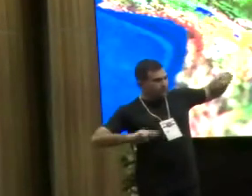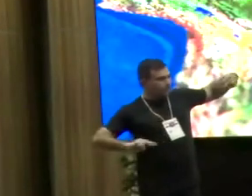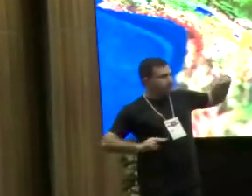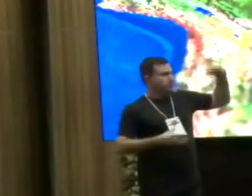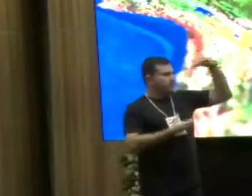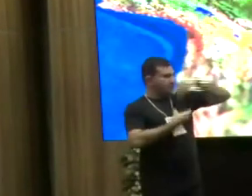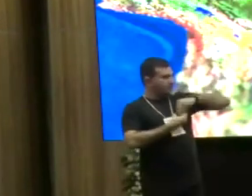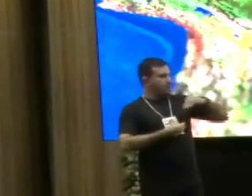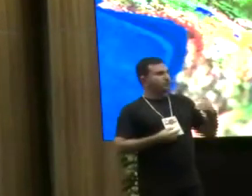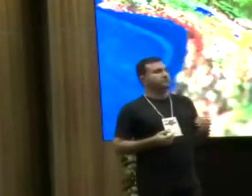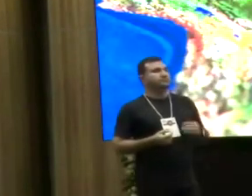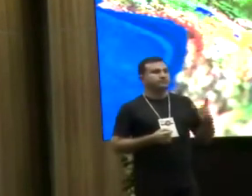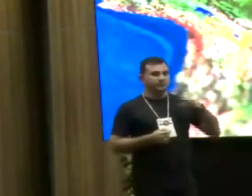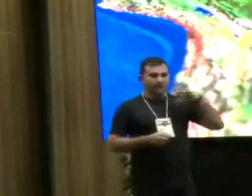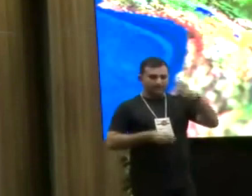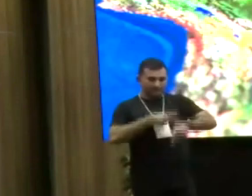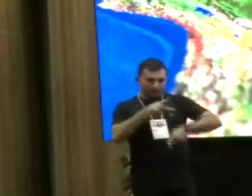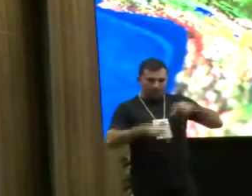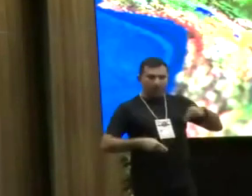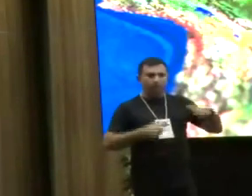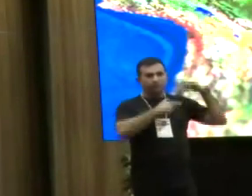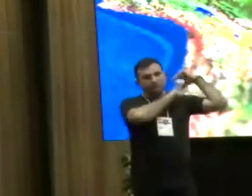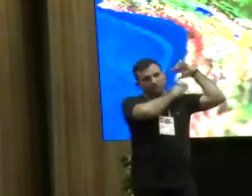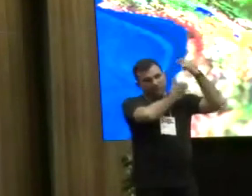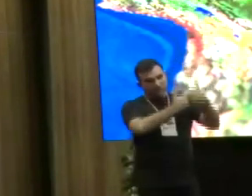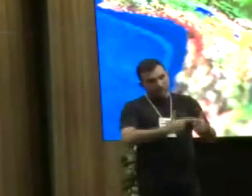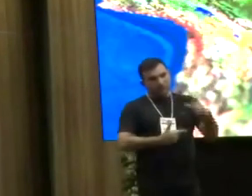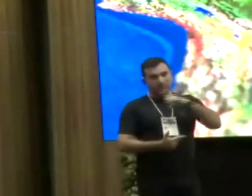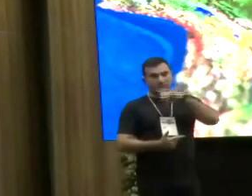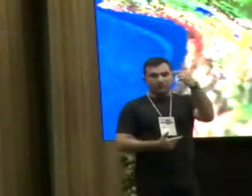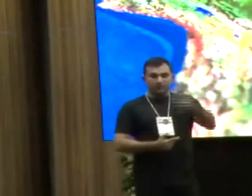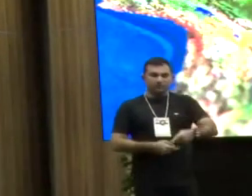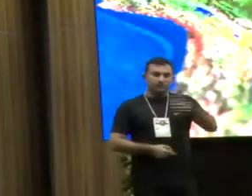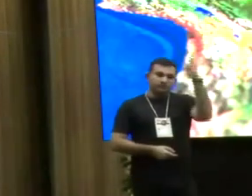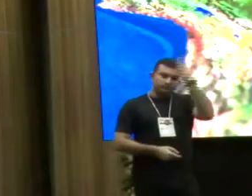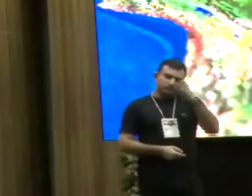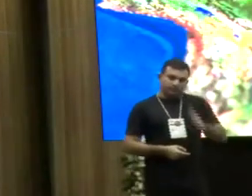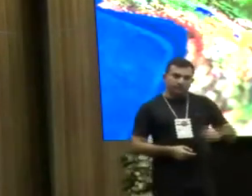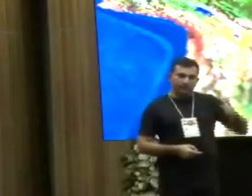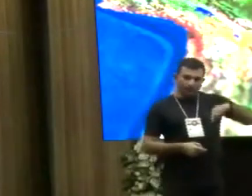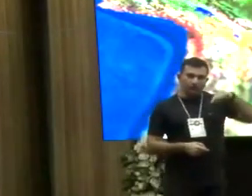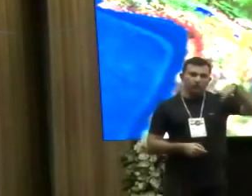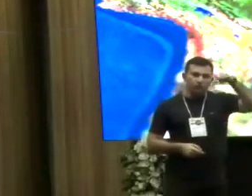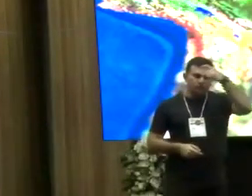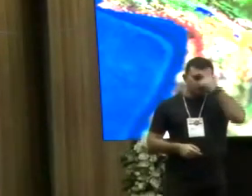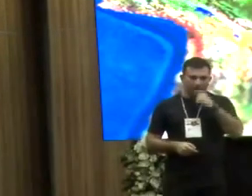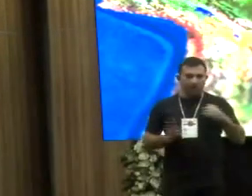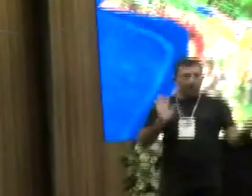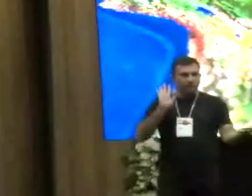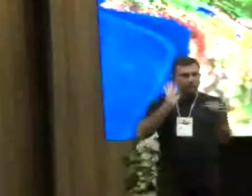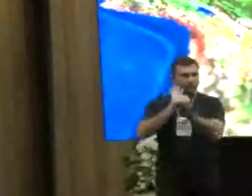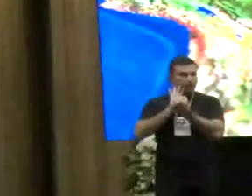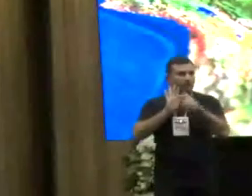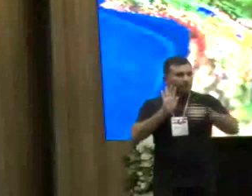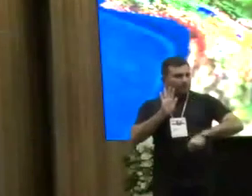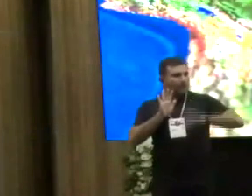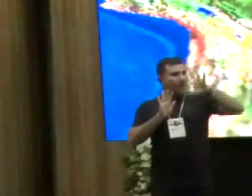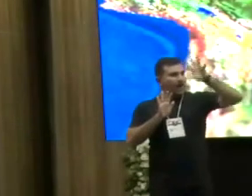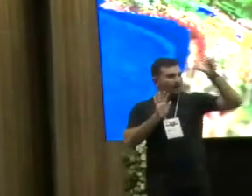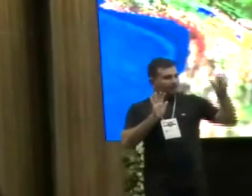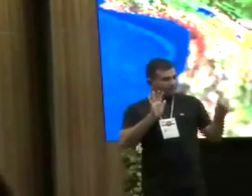os povos tradicionais, que são a nossa hereditariedade africana